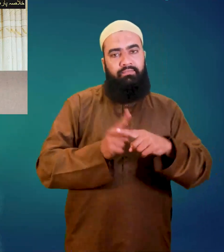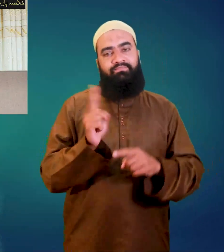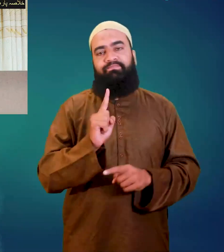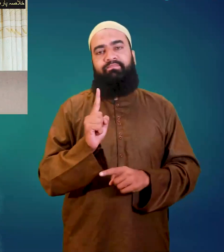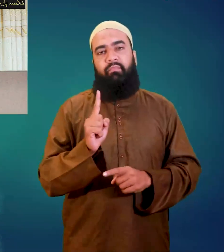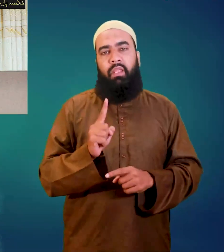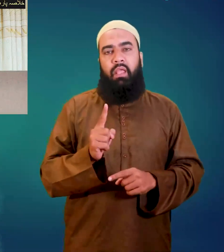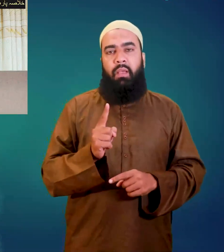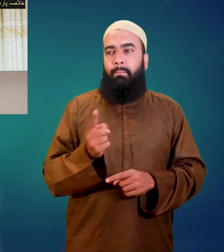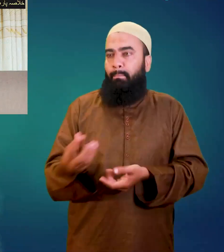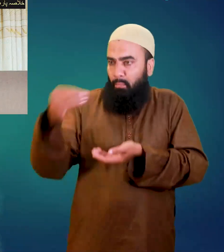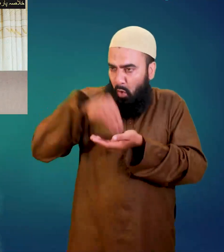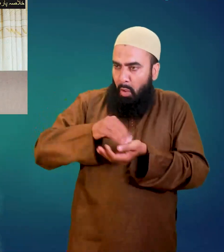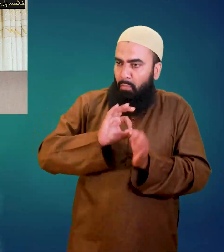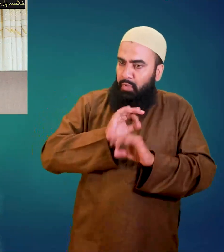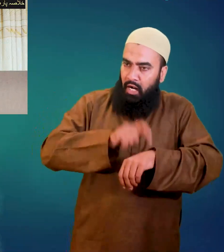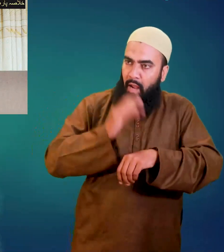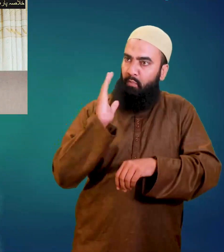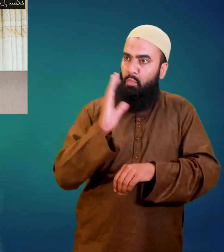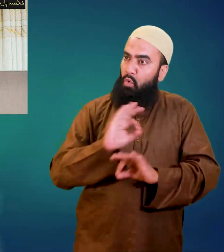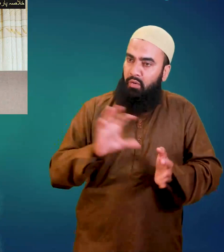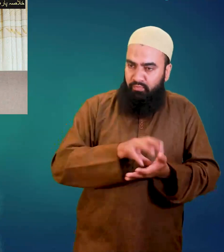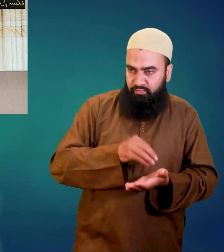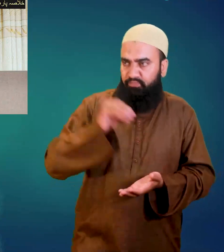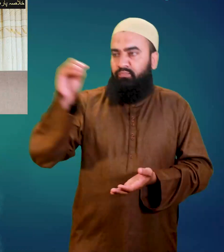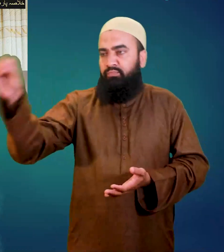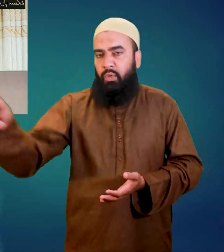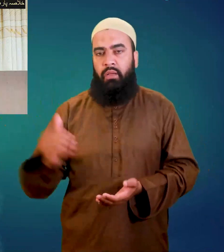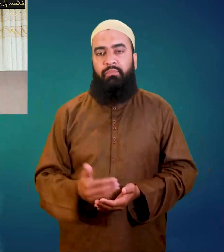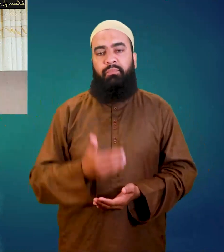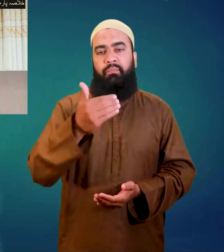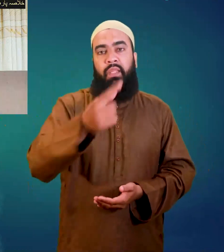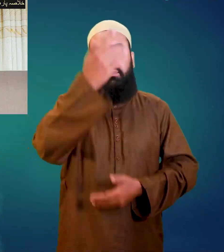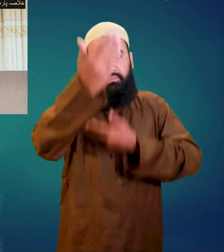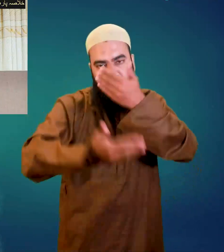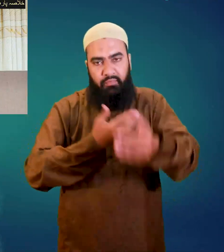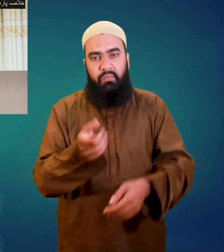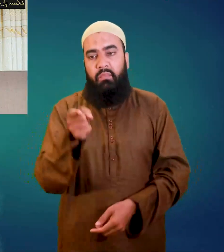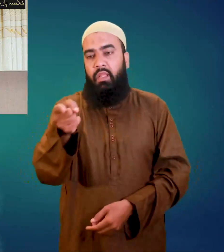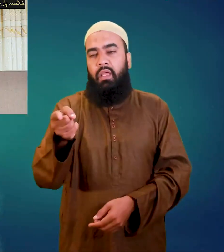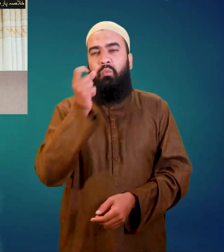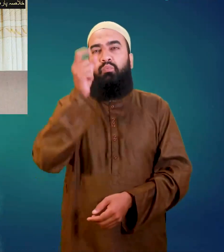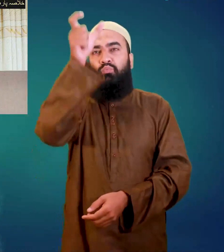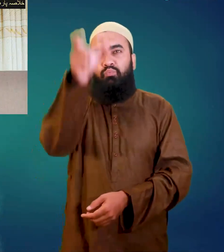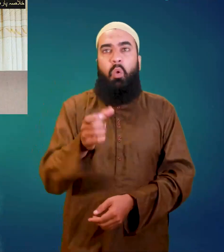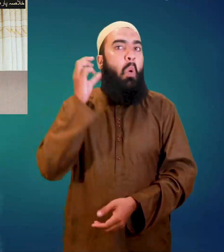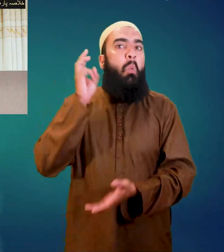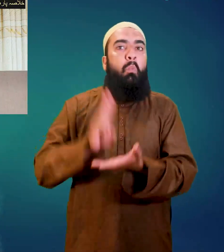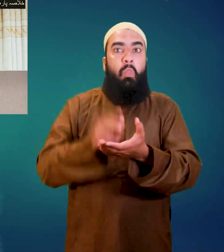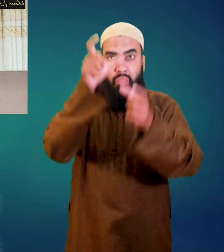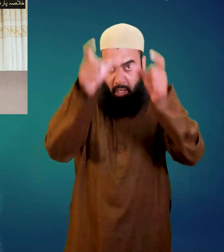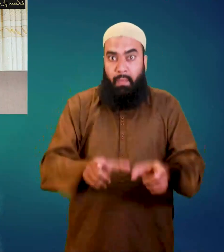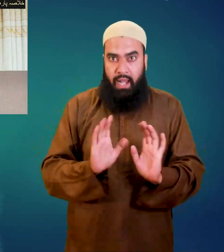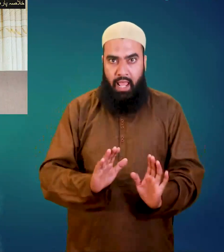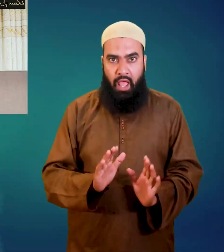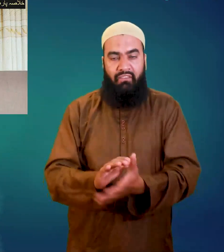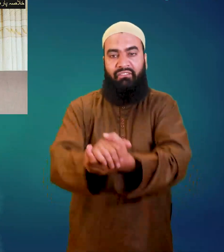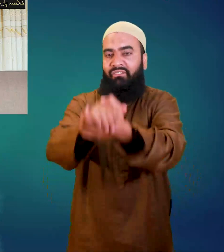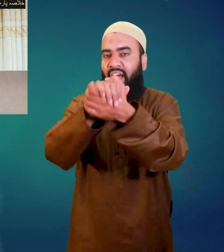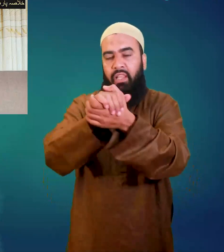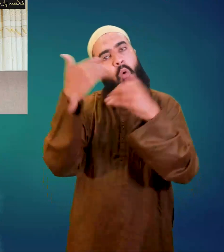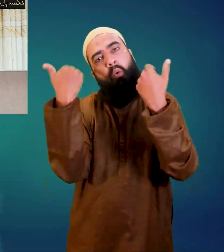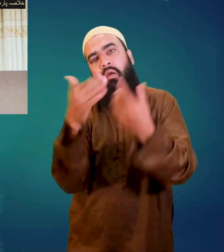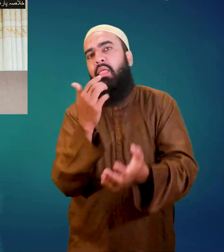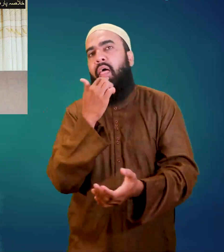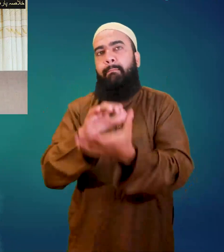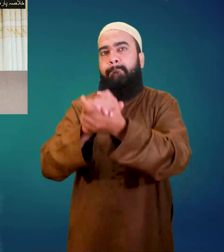وعہدہم، اور اپنے عہد کو بھی یہ لوگ پورا کرتے ہیں۔ وعدے کا پورا کرنا فرمایا واجب ہے، بغیر شرعی